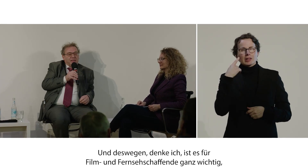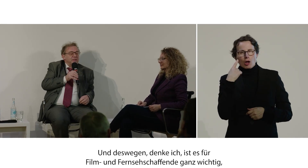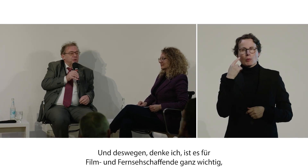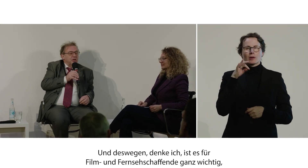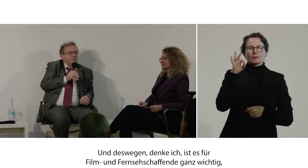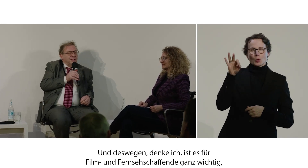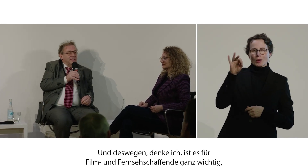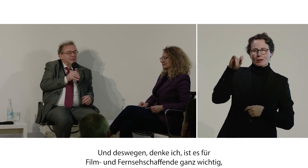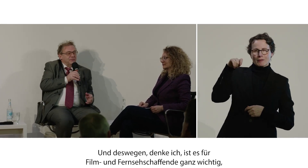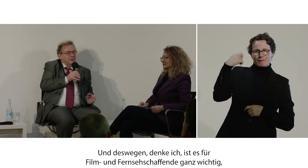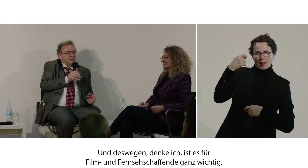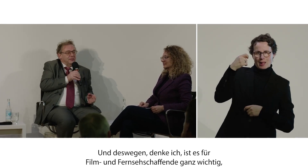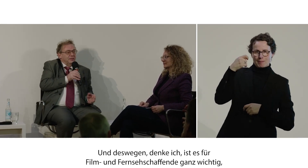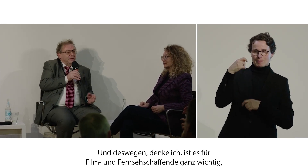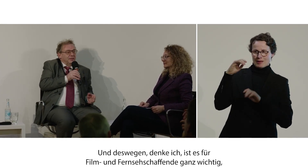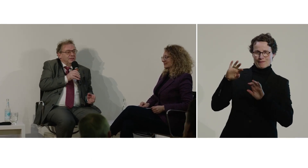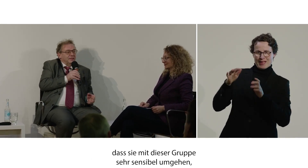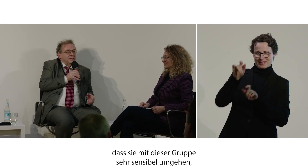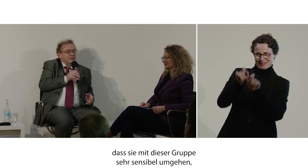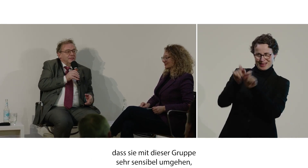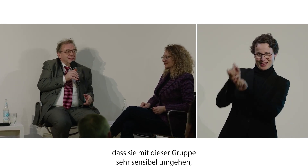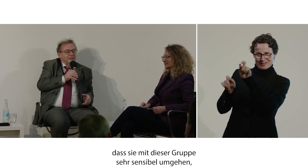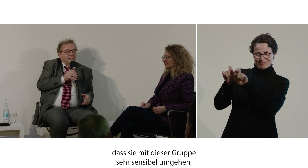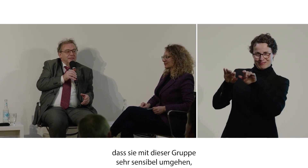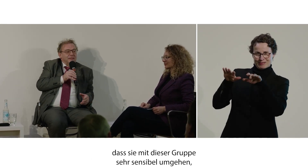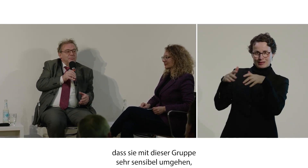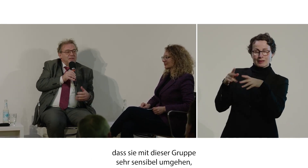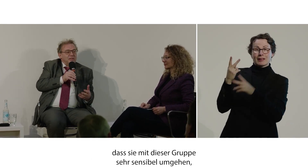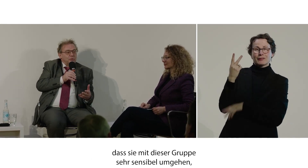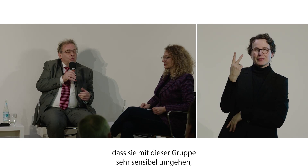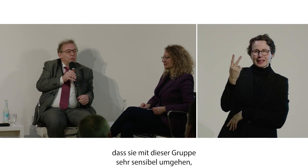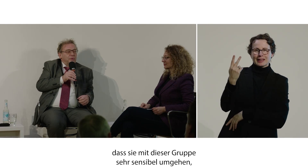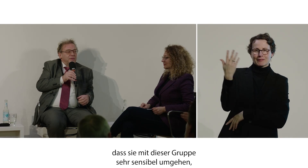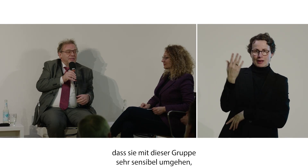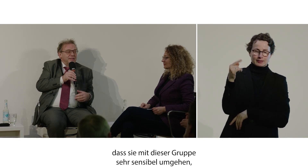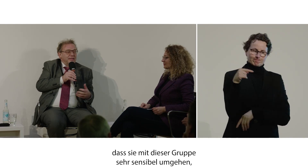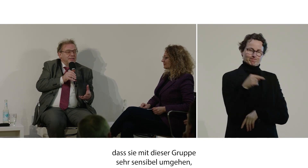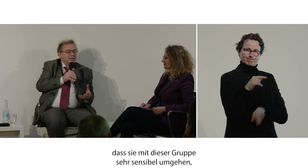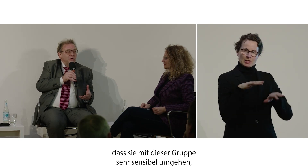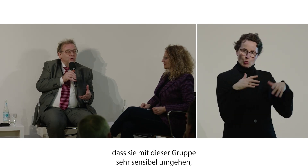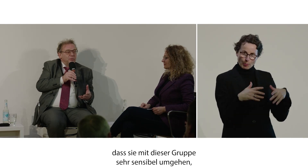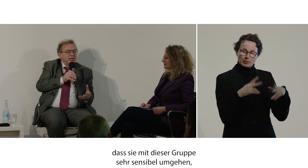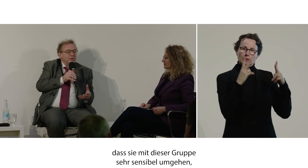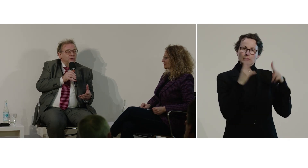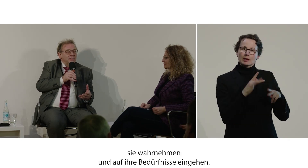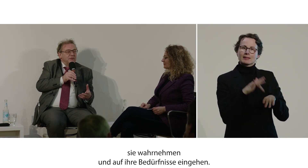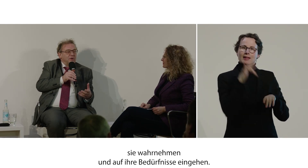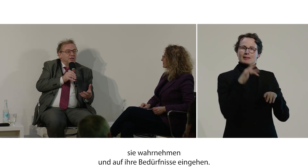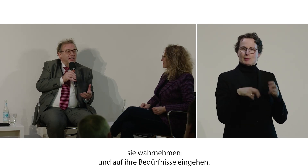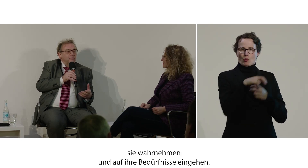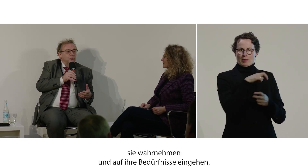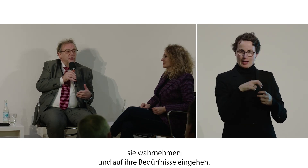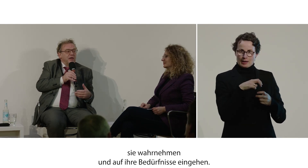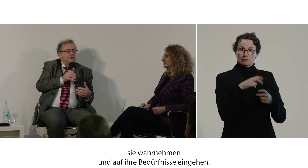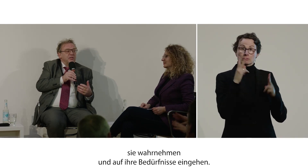und Fernsehschaffende ganz wichtig, dass Sie mit dieser Gruppe sehr sensibel umgehen und Sie